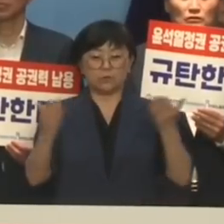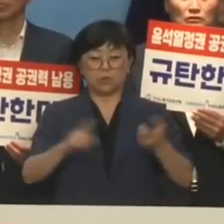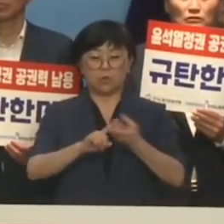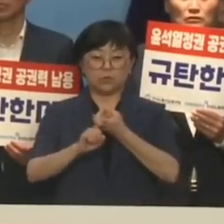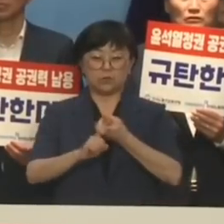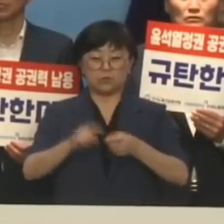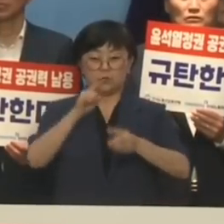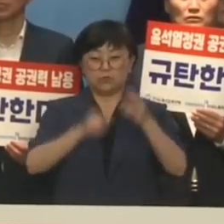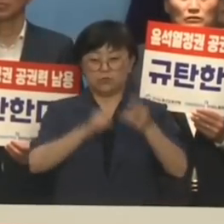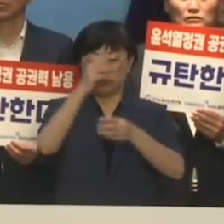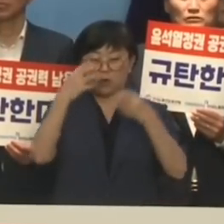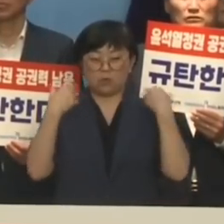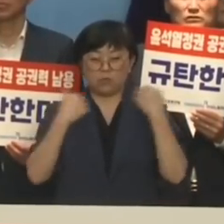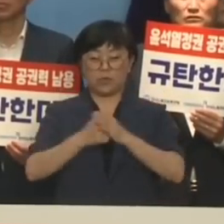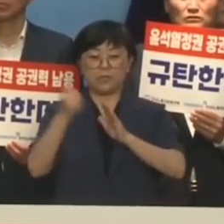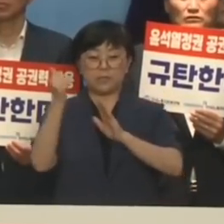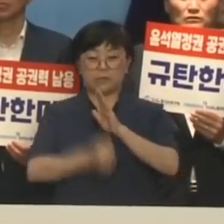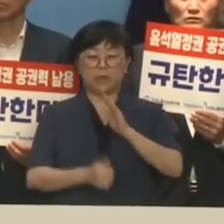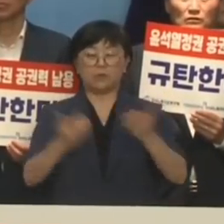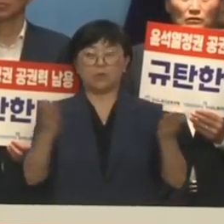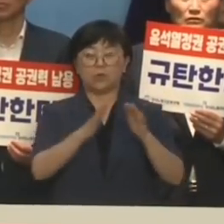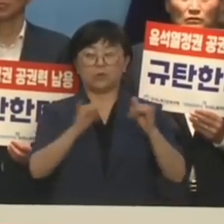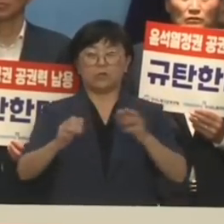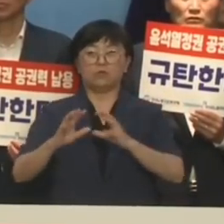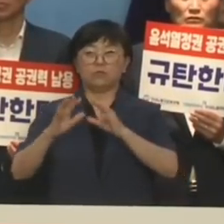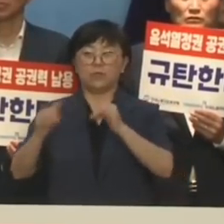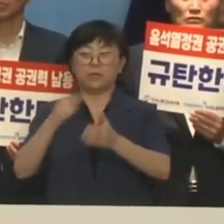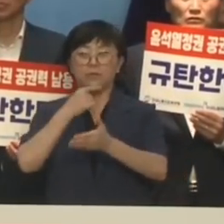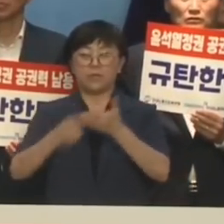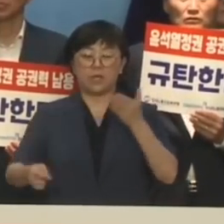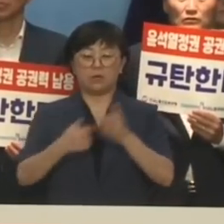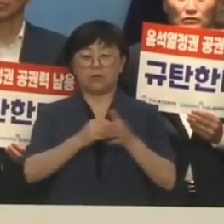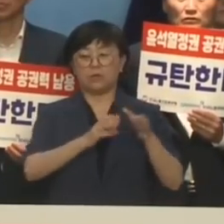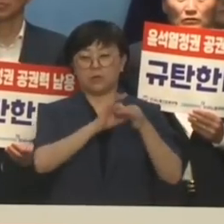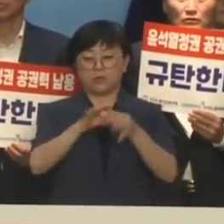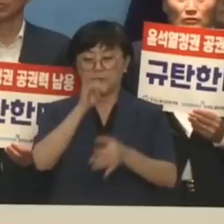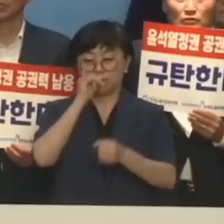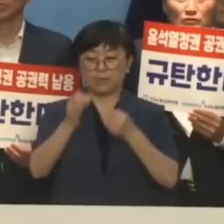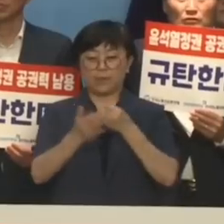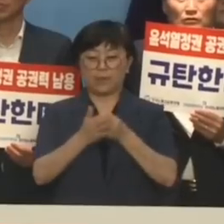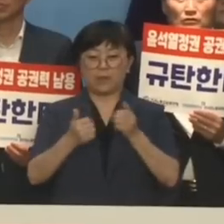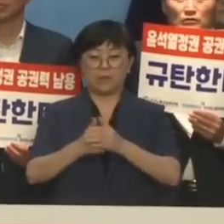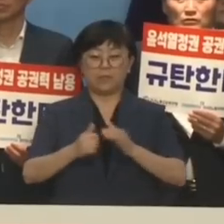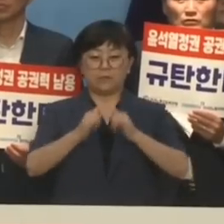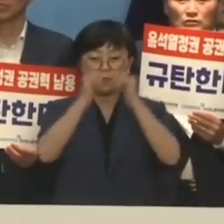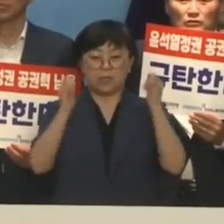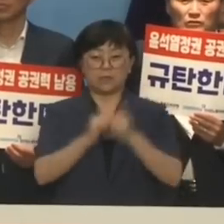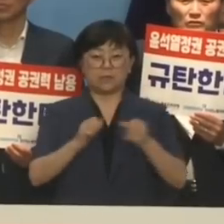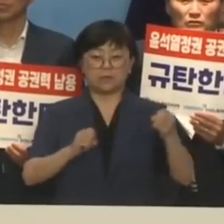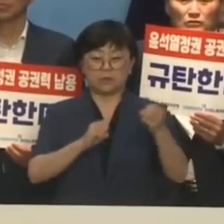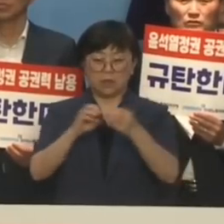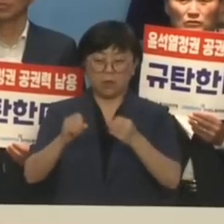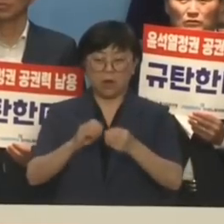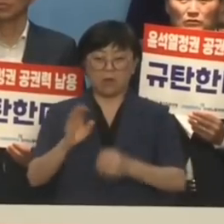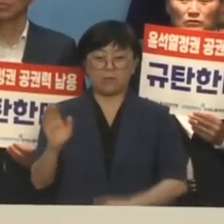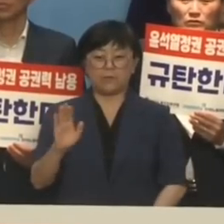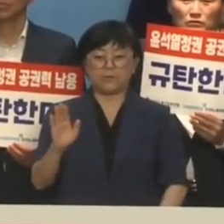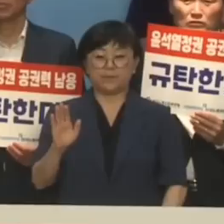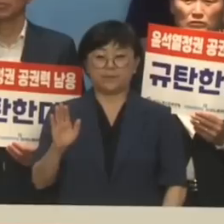한국노총은 윤석열 정부의 실패는 결국 노동자와 국민의 피해로 이어질 것이라는 생각에 사회적 대화의 끈을 놓지 않기